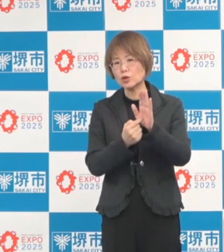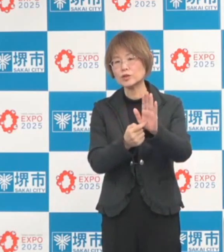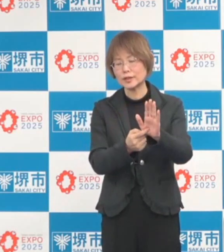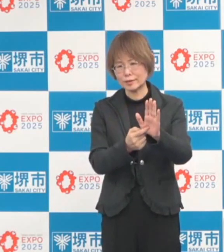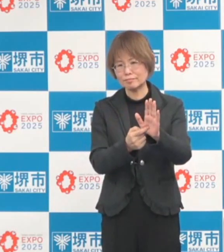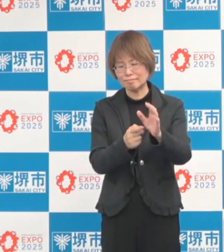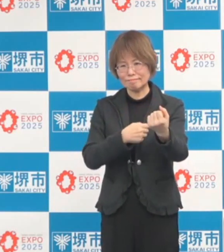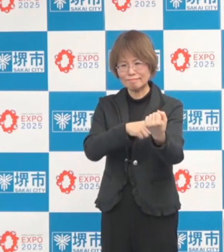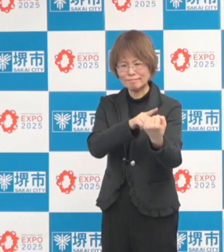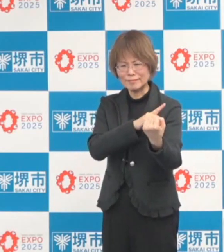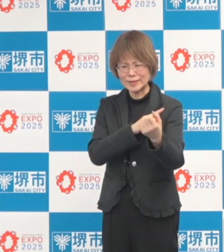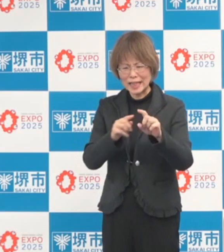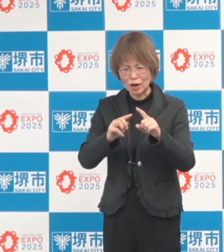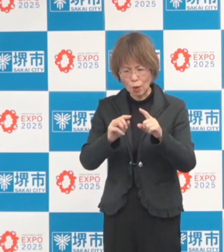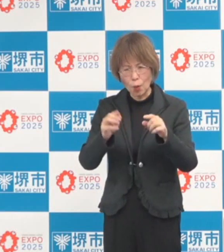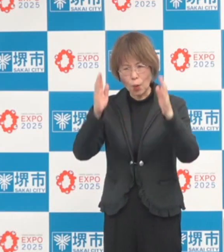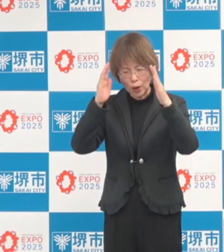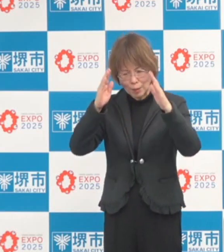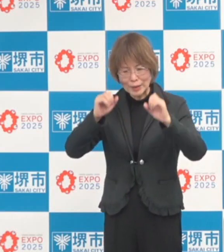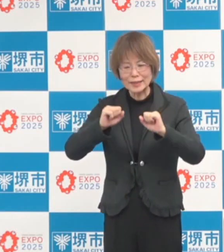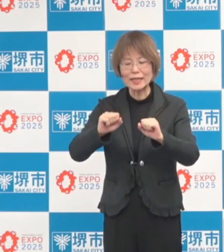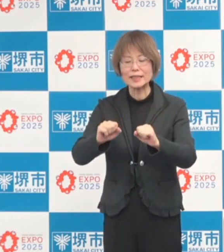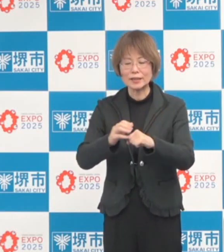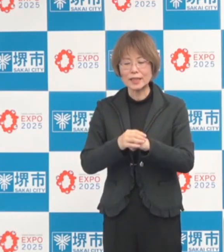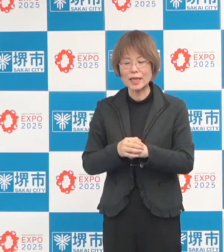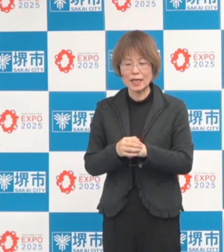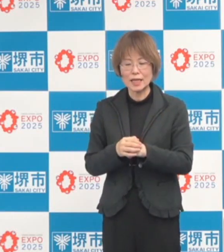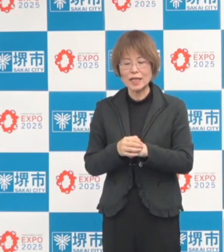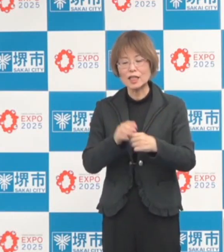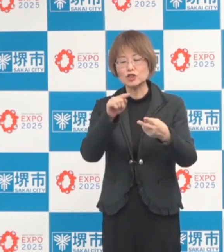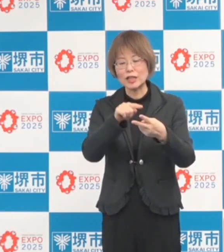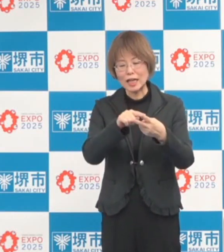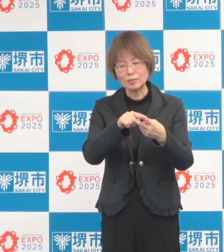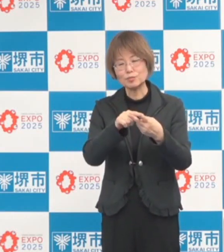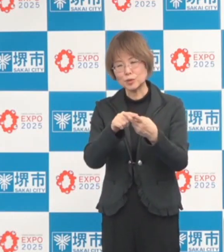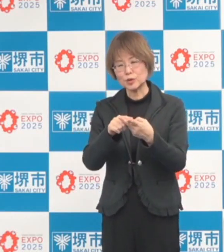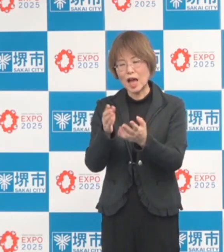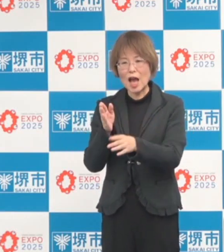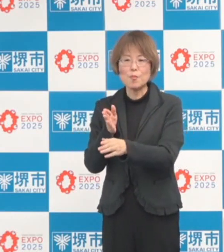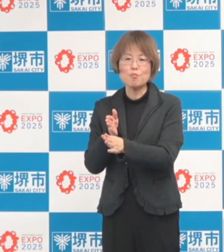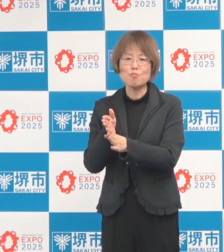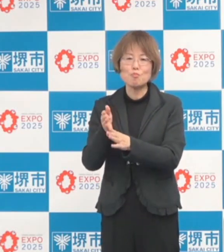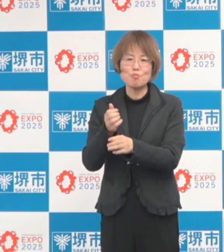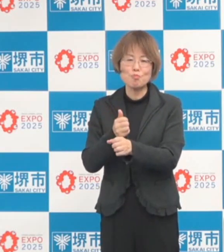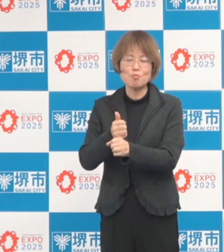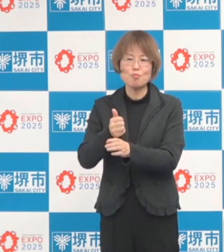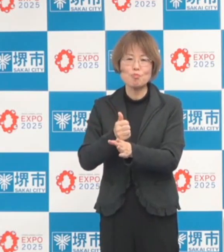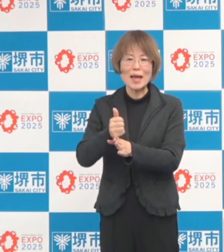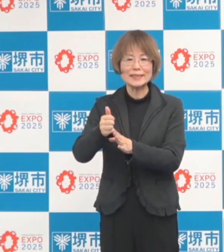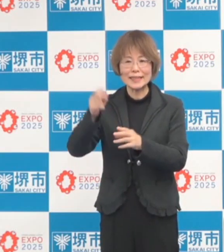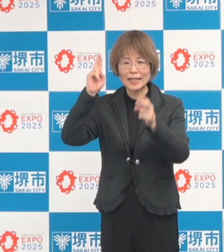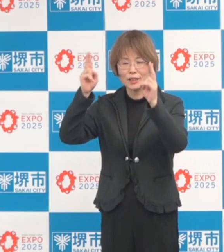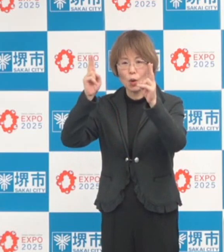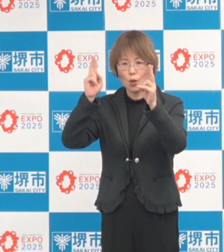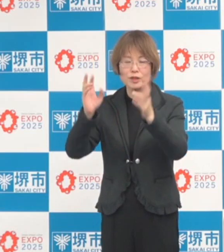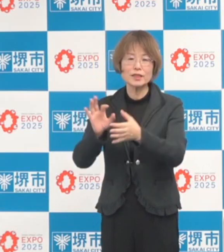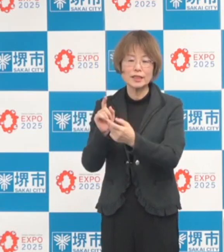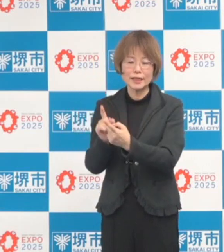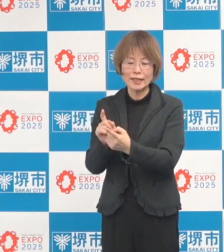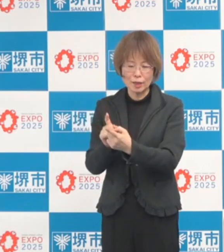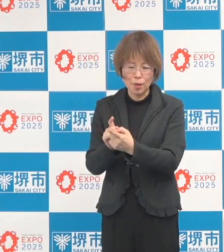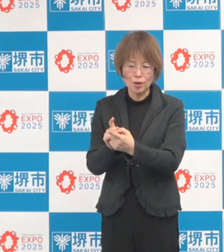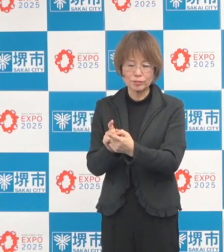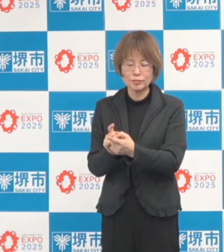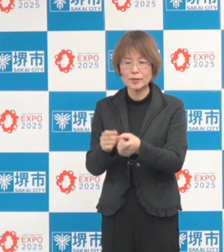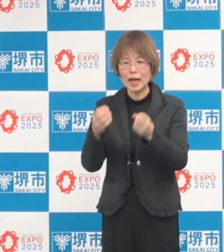る中本エリアにつきましては、スタートアップやベンチャー企業等の定着を支援するため、既存オフィスのリノベーションや新